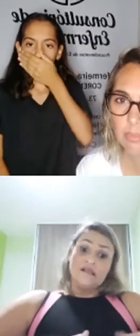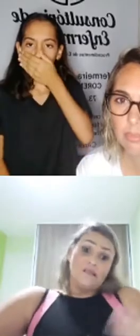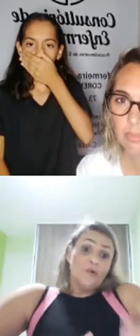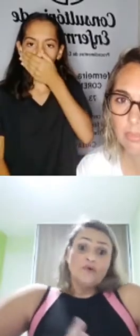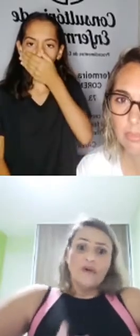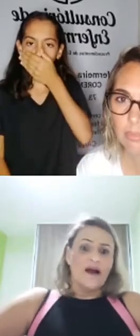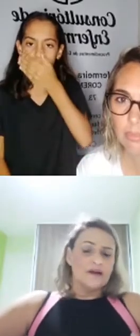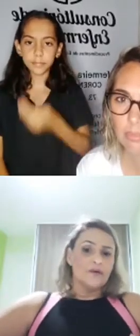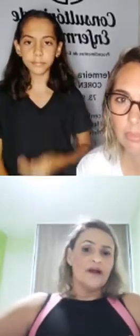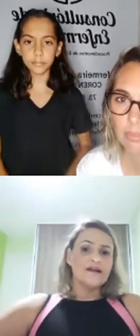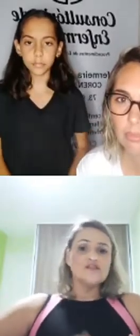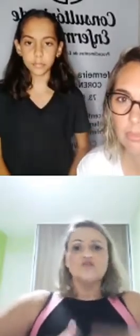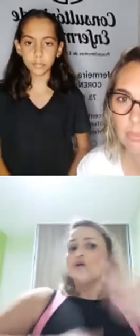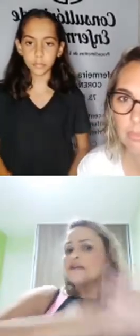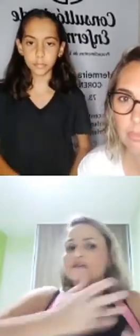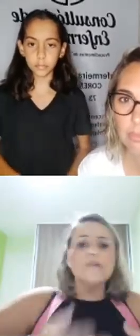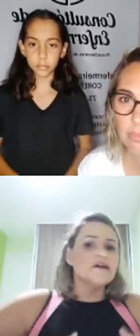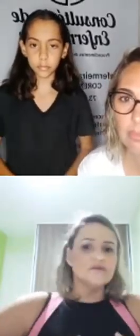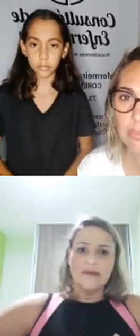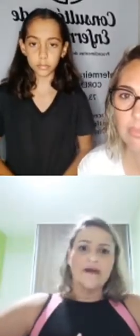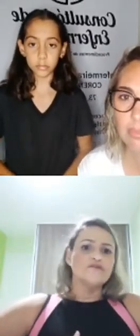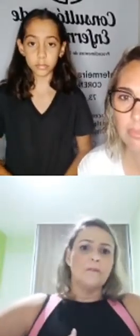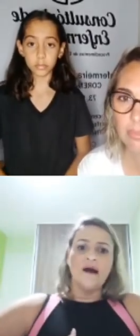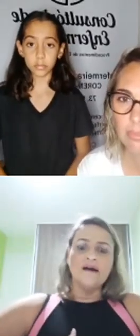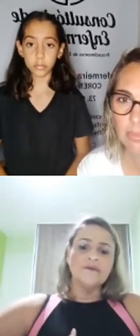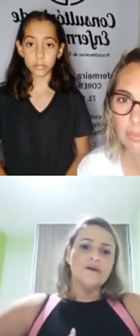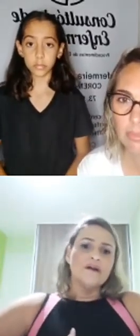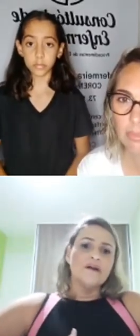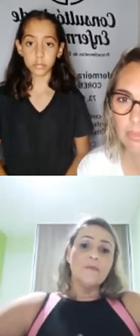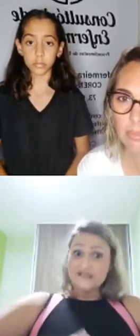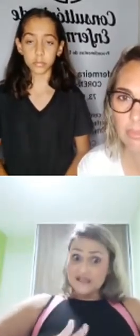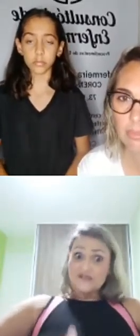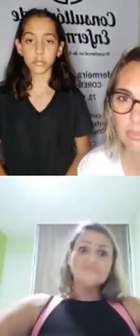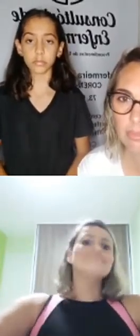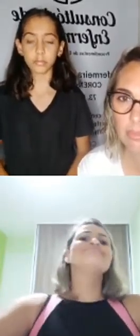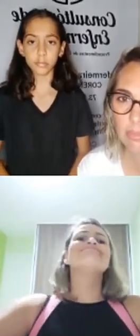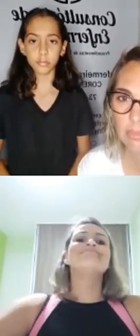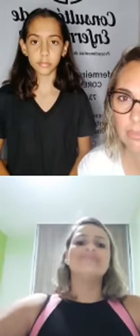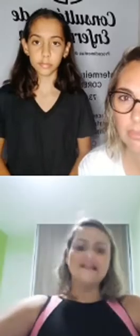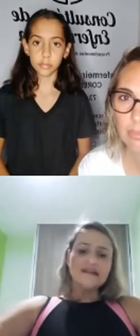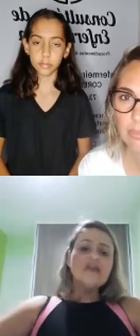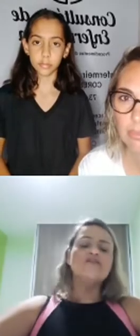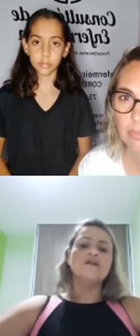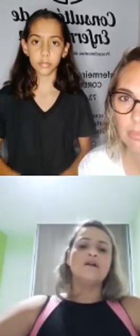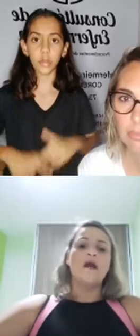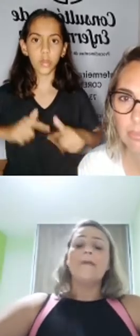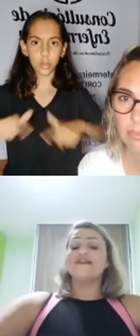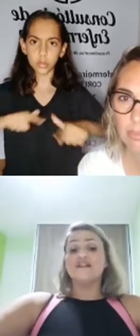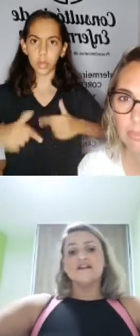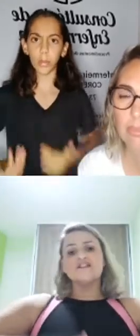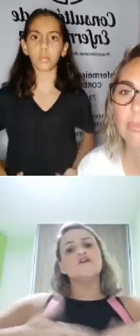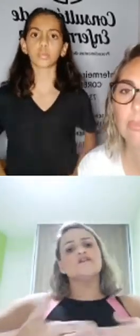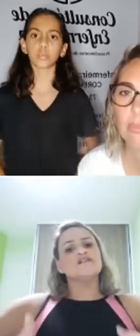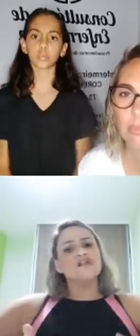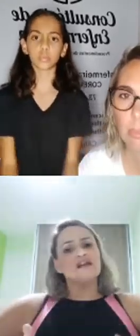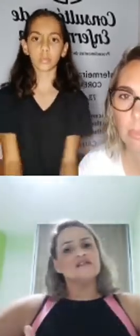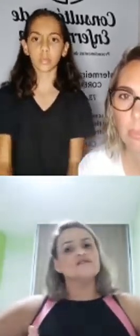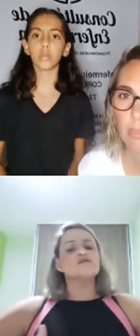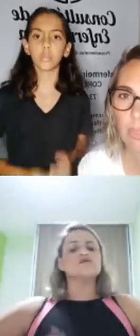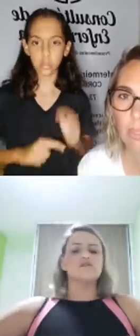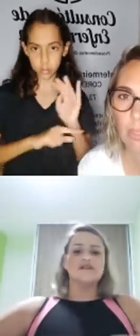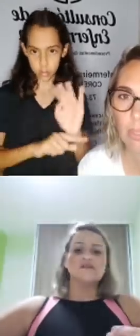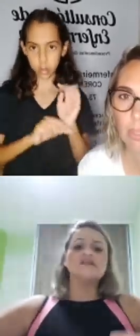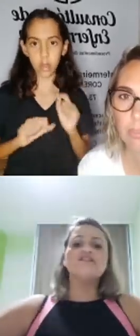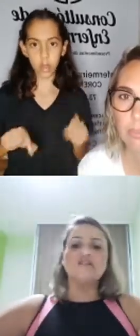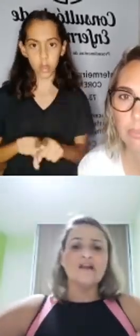se por um lado ela surta no meio do trabalho de parto, eu preciso intervir. Mas na grande maioria das vezes, isso